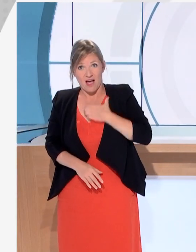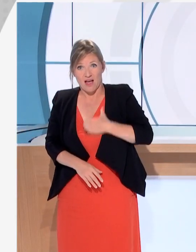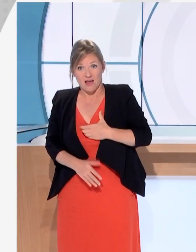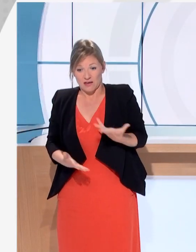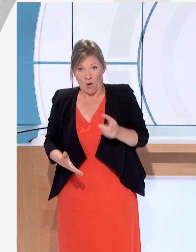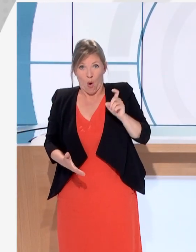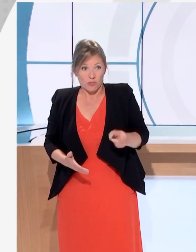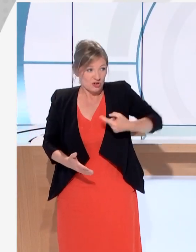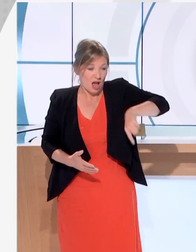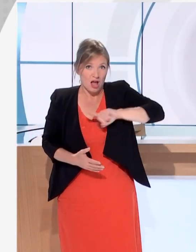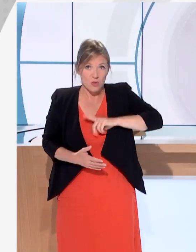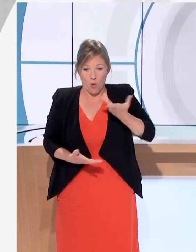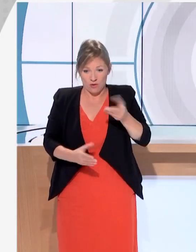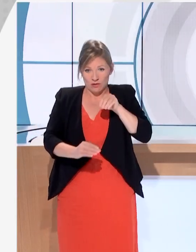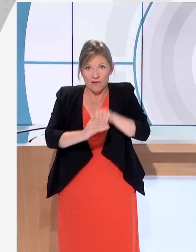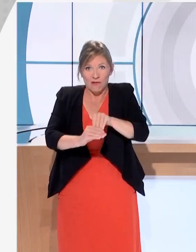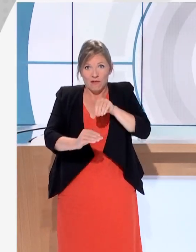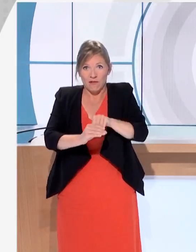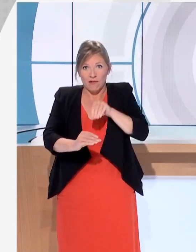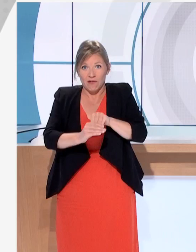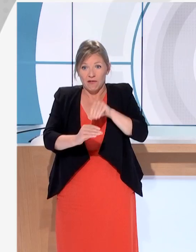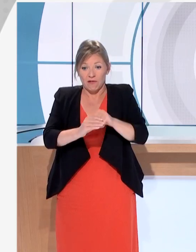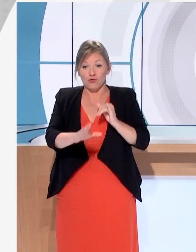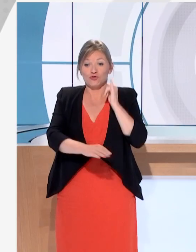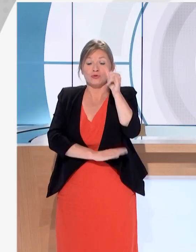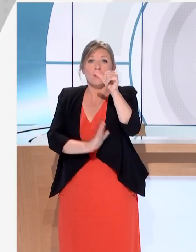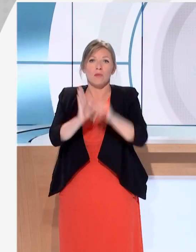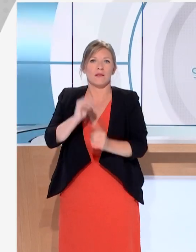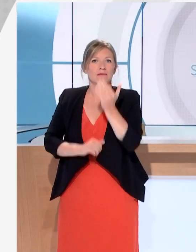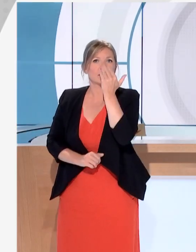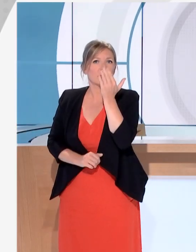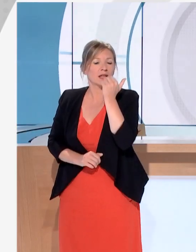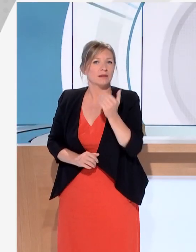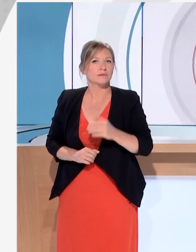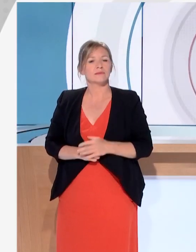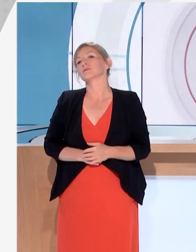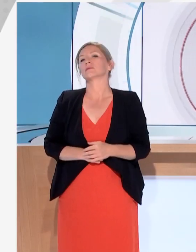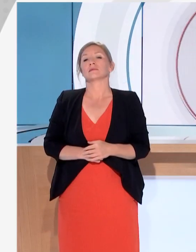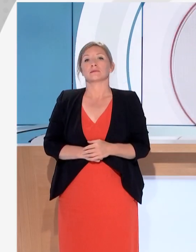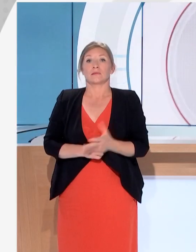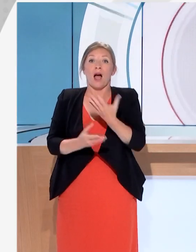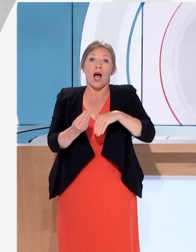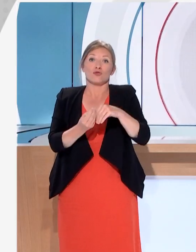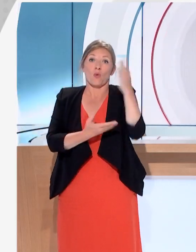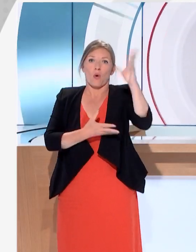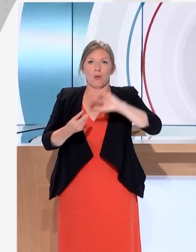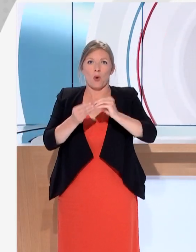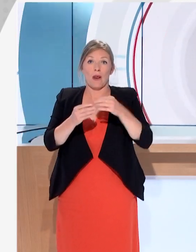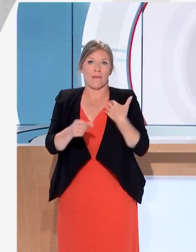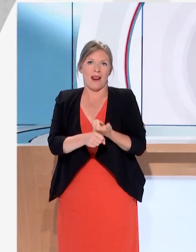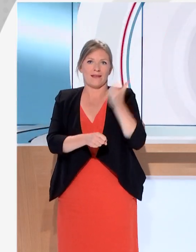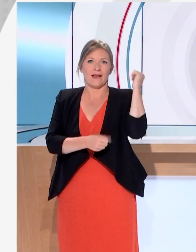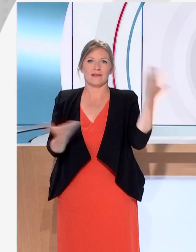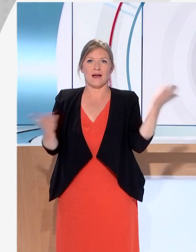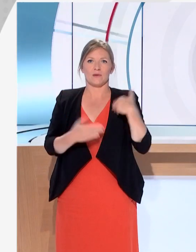famine. Donc là, elles vont être sous perfusion, certaines jusqu'au mois de février. Comme un malheur n'arrive jamais seul, l'an dernier, ce